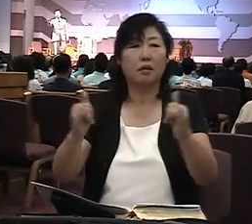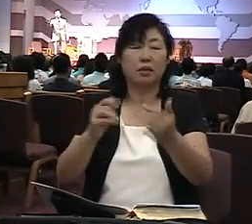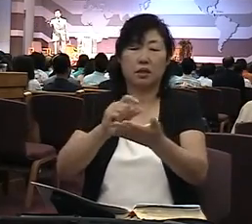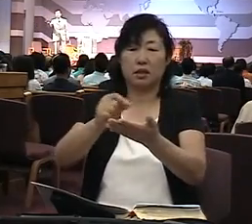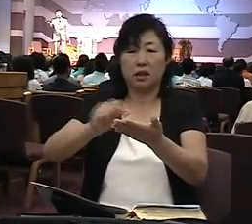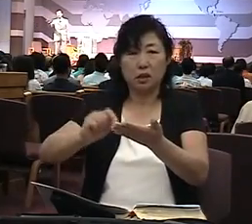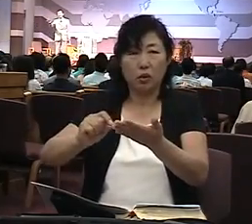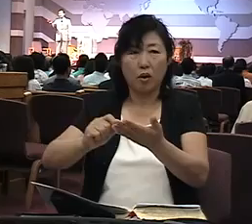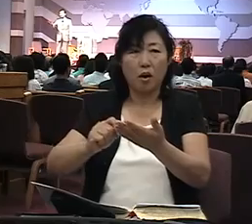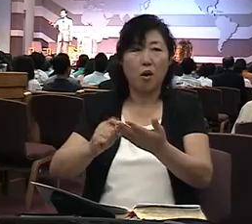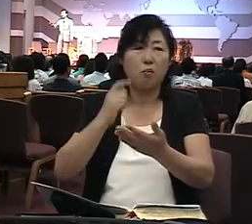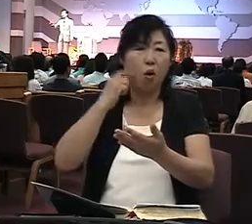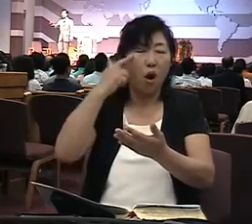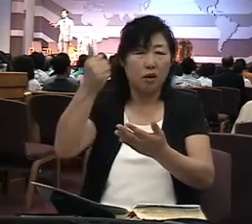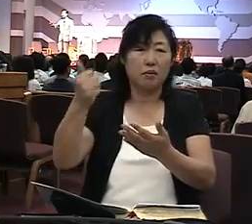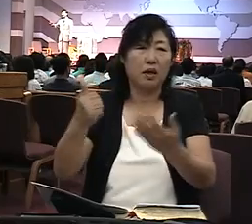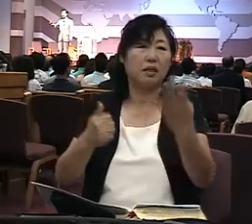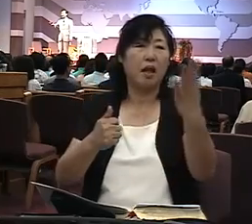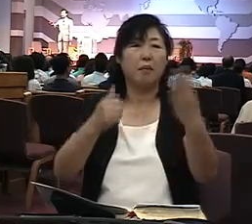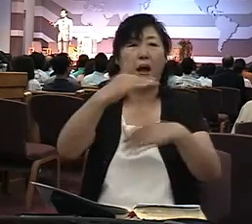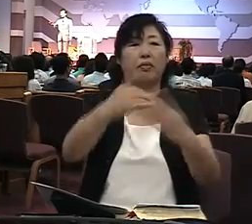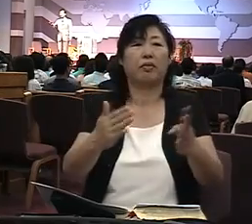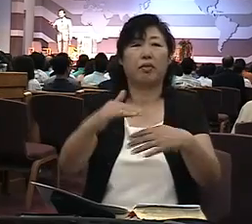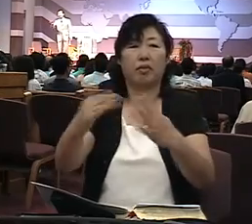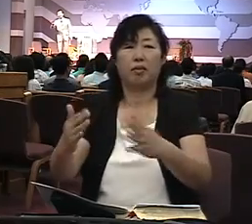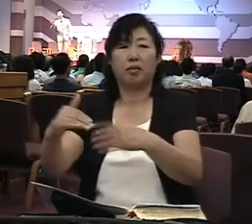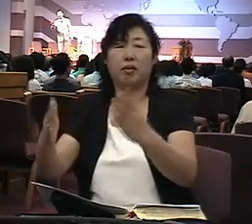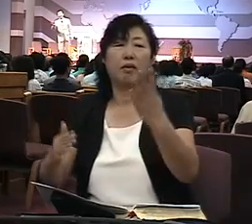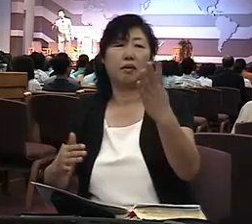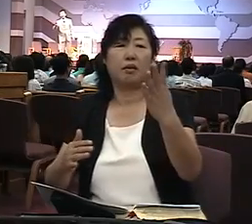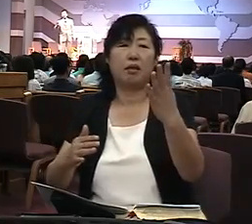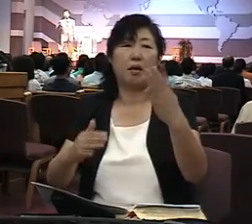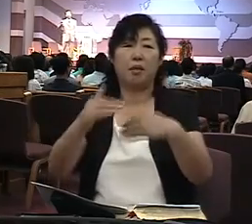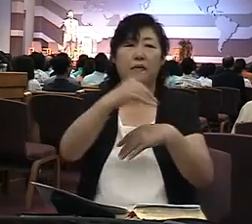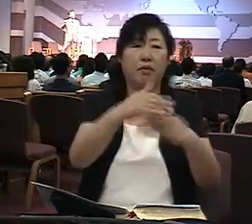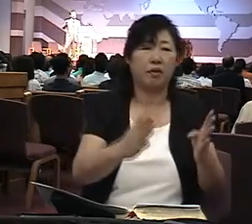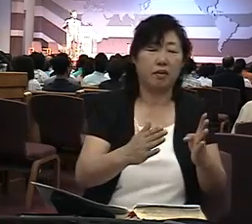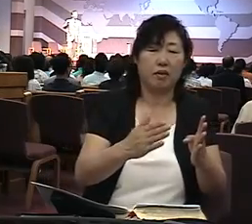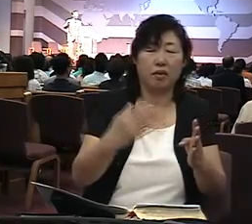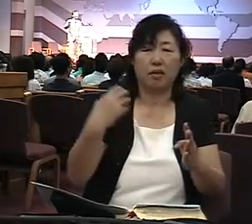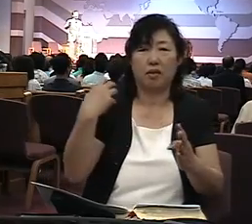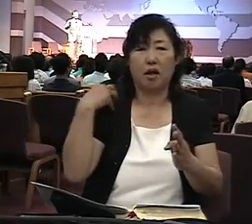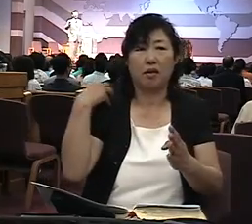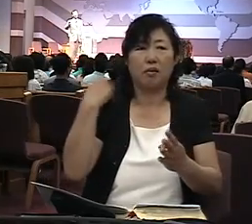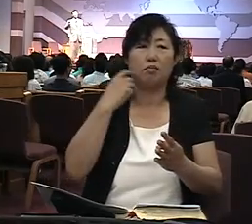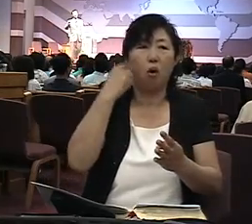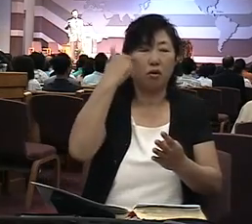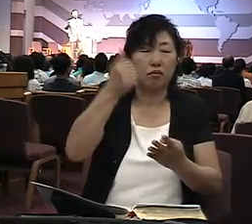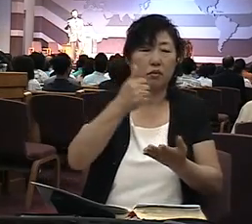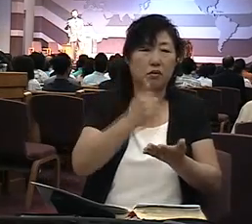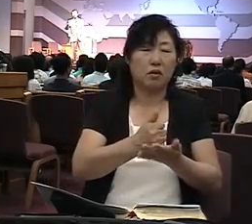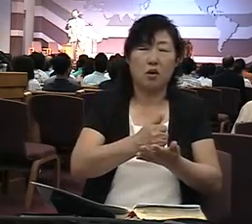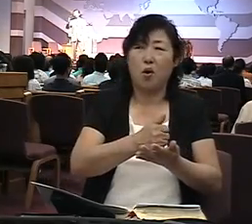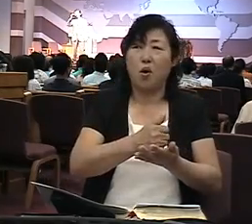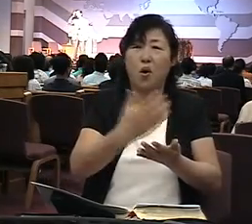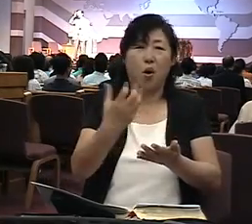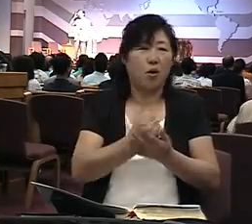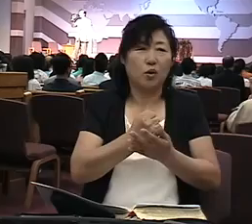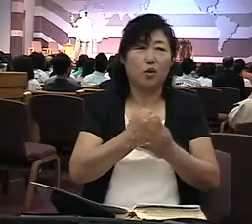인도하게 됐습니다. 담임 목사님으로서 훈련반 4반 인도하는 거 이거 보통 일 아닙니다. 우리 교회에서도 목회자들 한